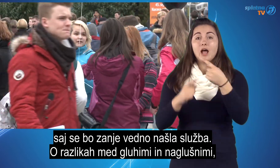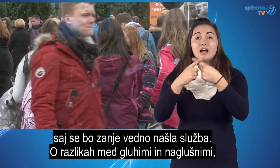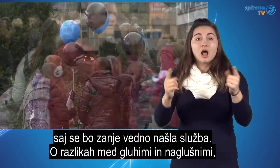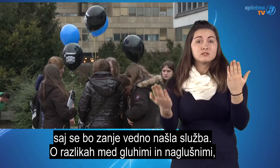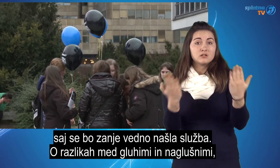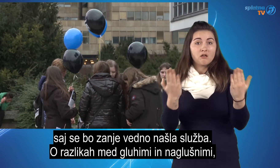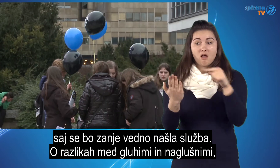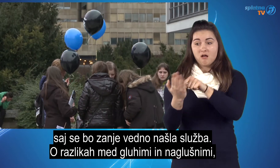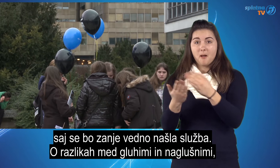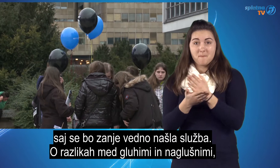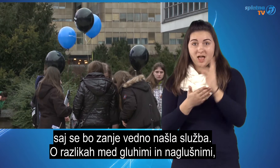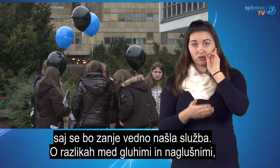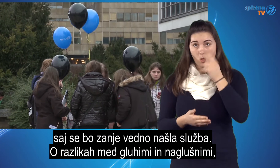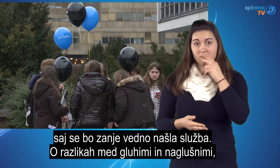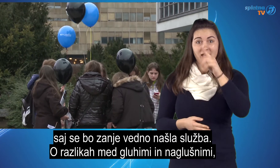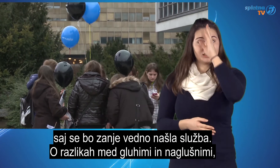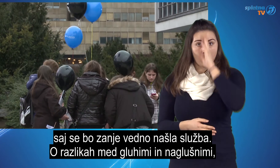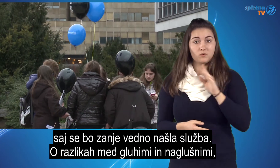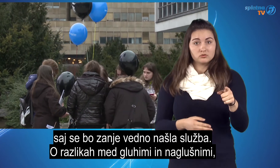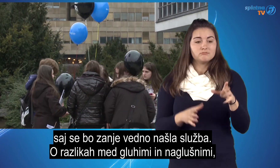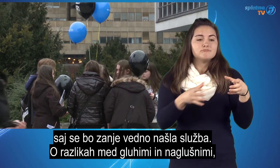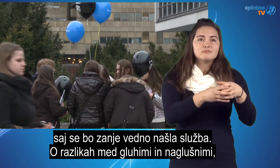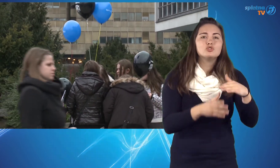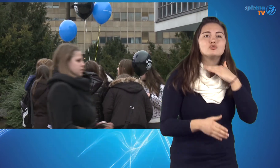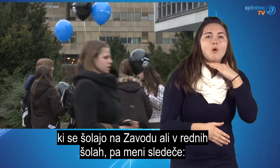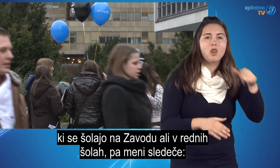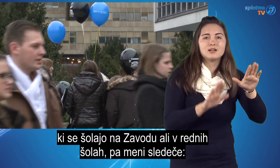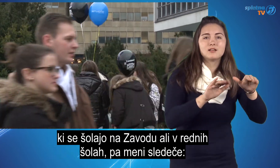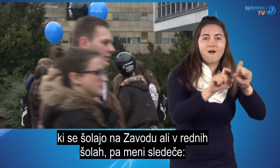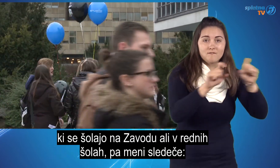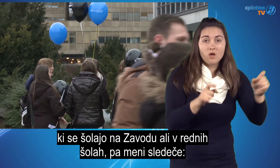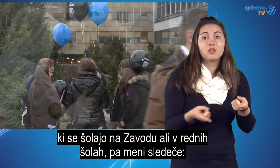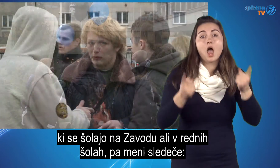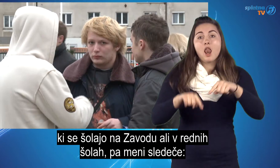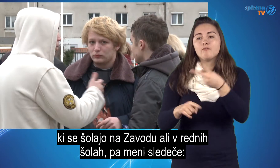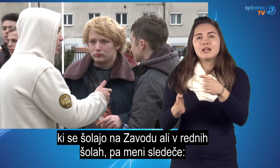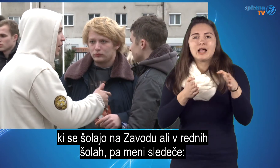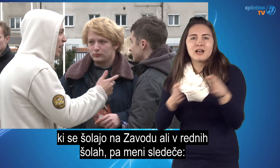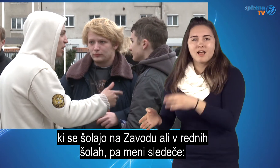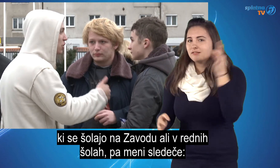O razlikah med gluhimi in naglušnimi, ki se šolajo na zavodu ali v rednih šolah, pa meni